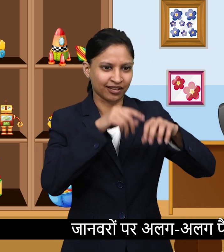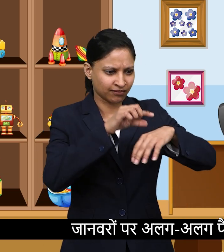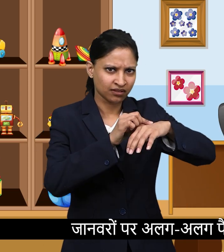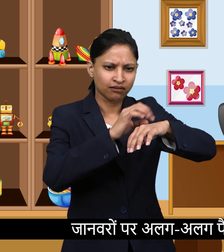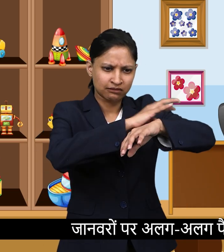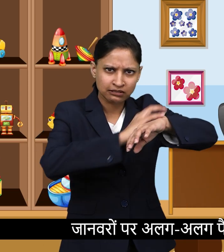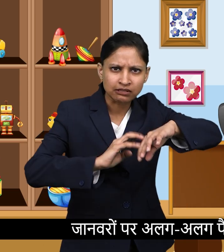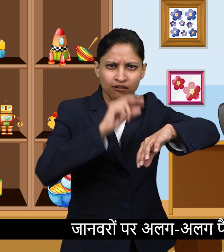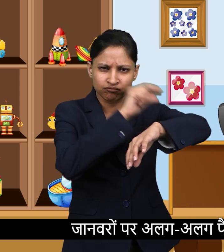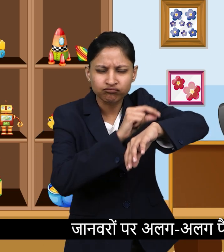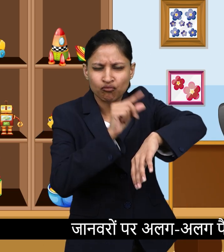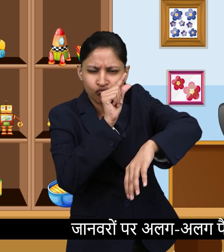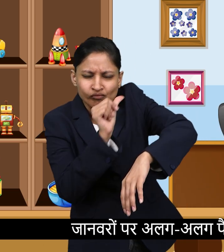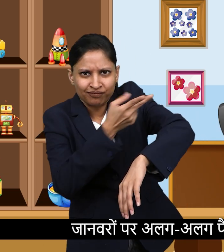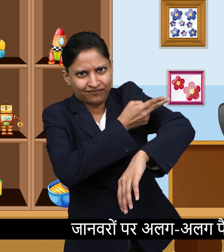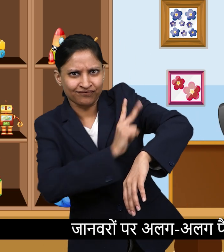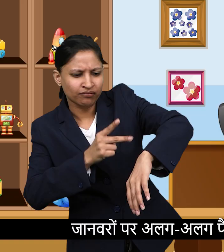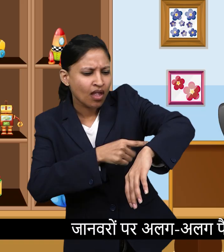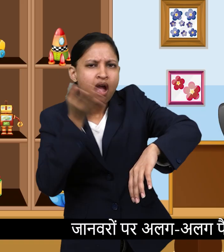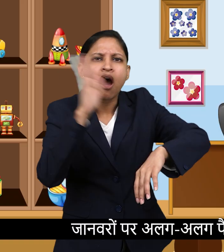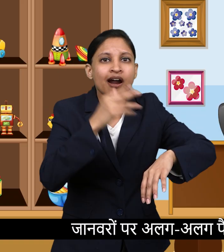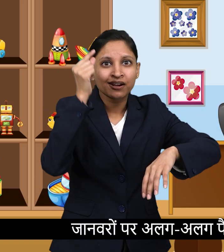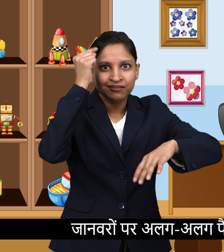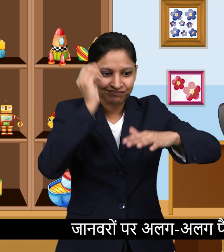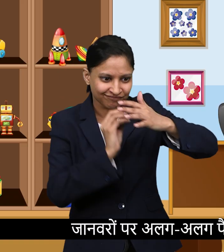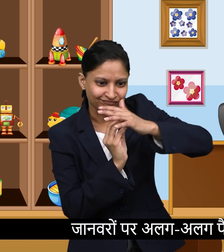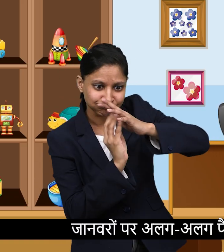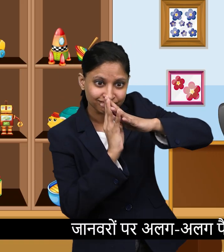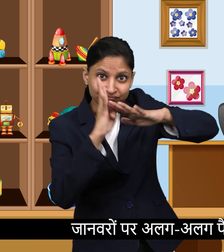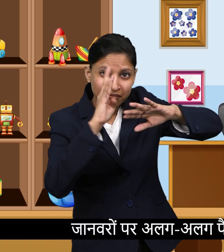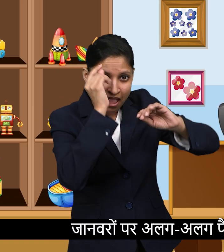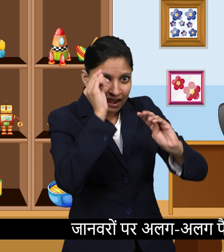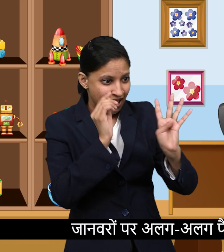जानवरों पर अलग अलग पैटर्न उनकी त्वचा पर मौजूद बालों के कारण होते हैं।